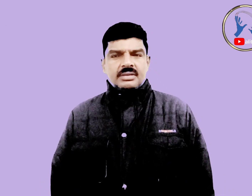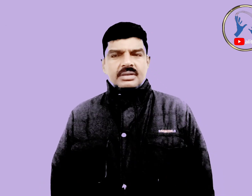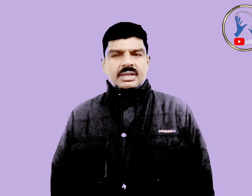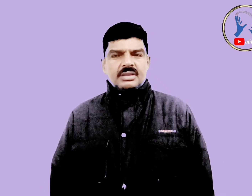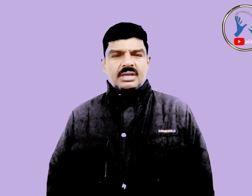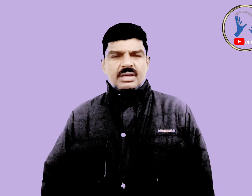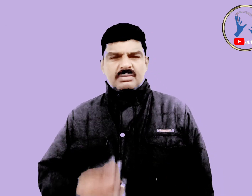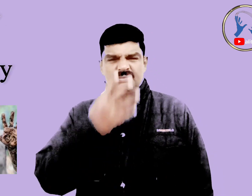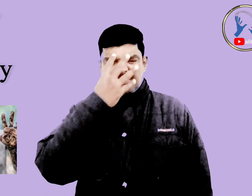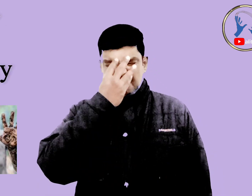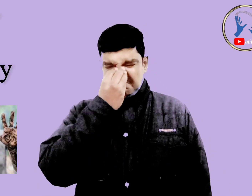गंदा